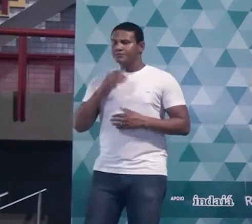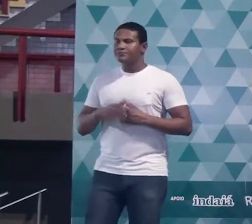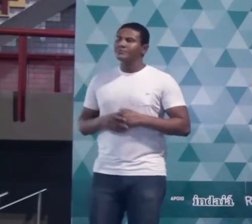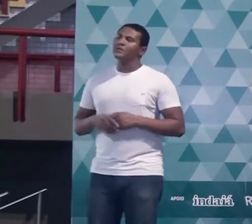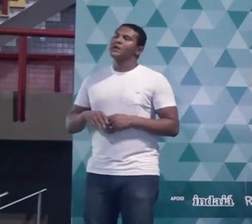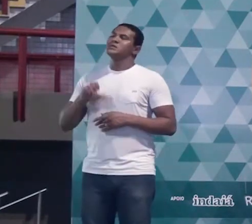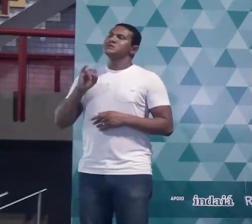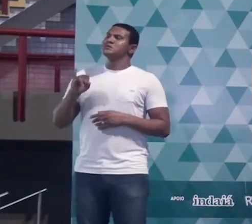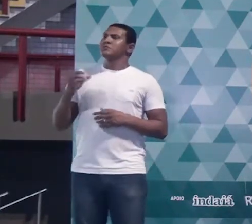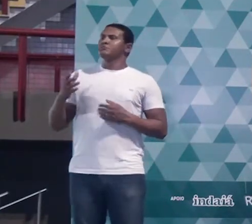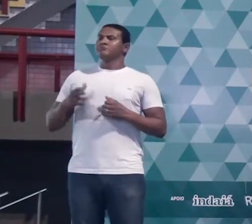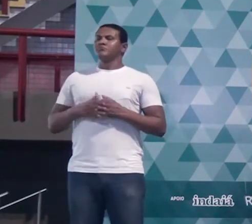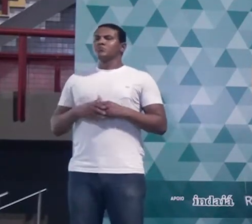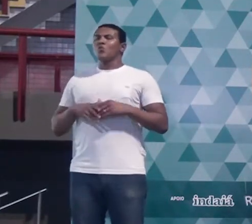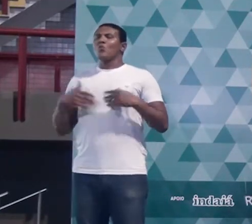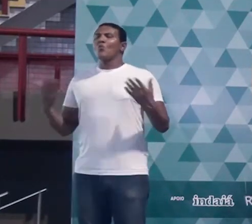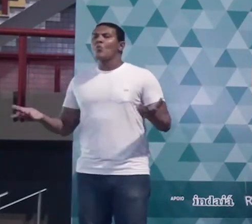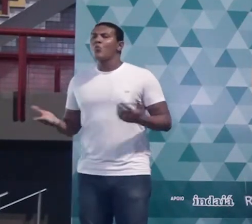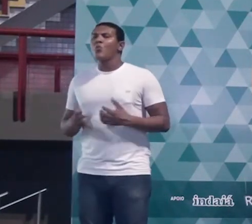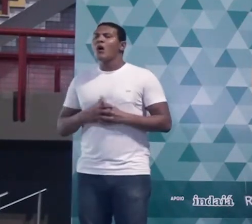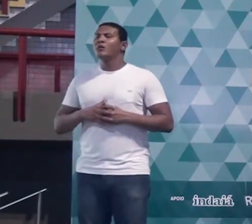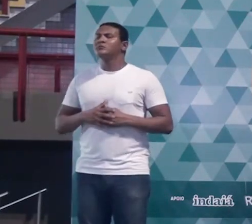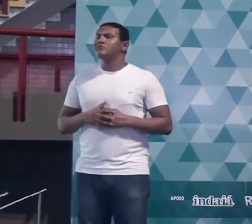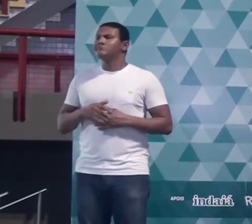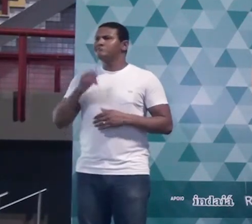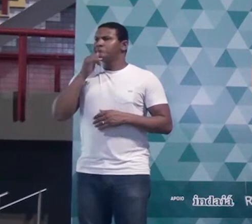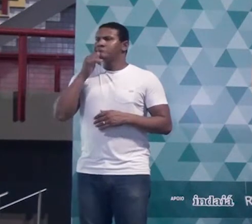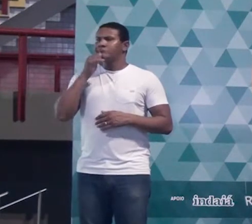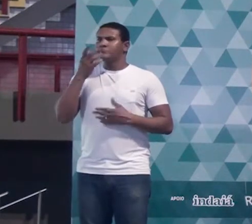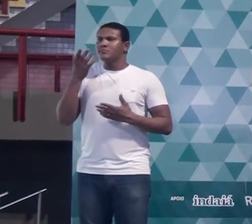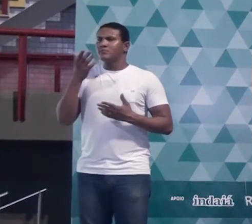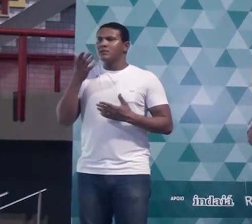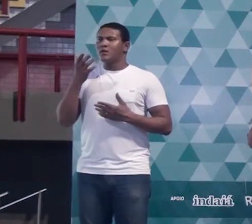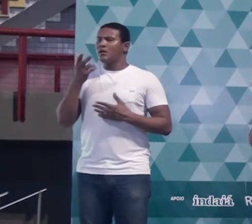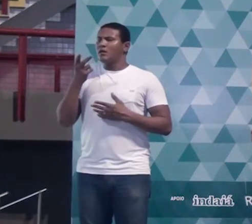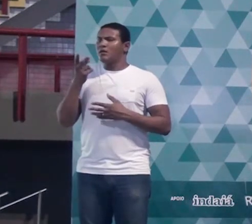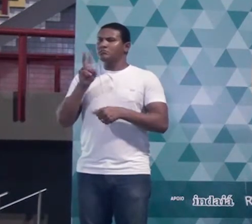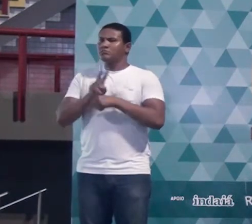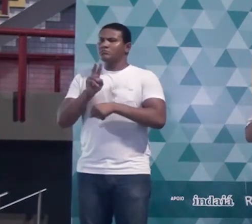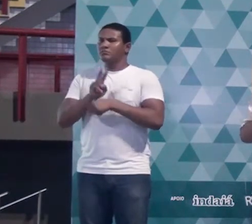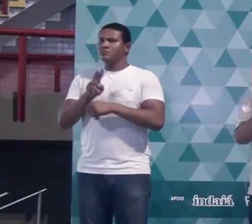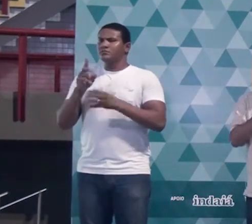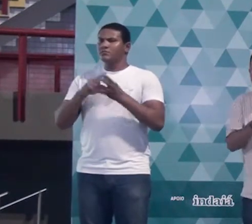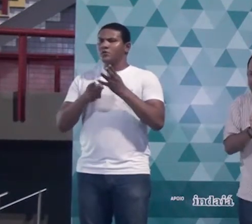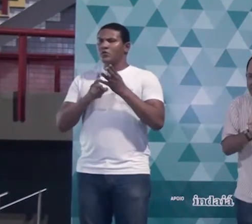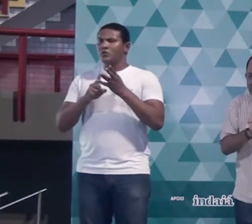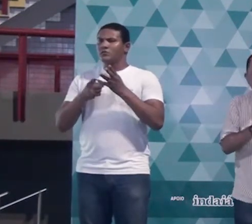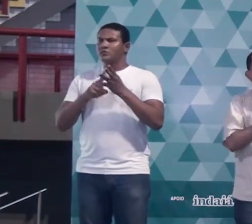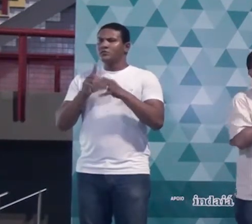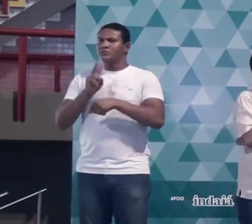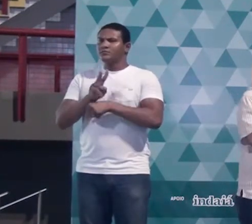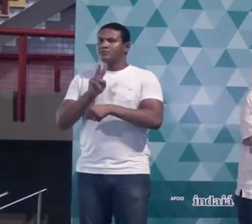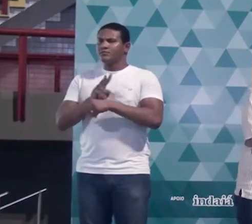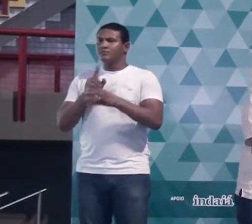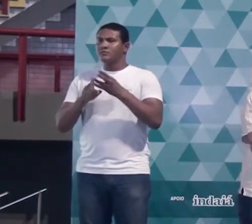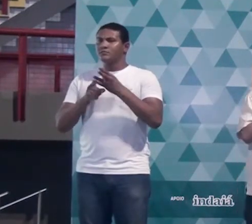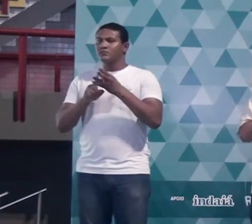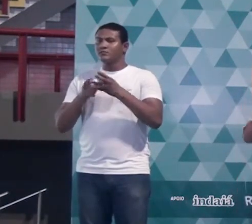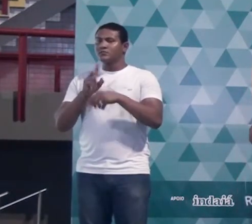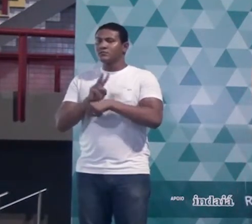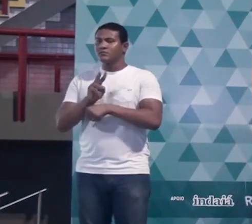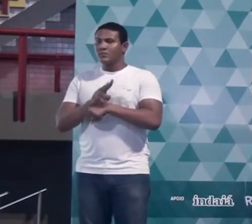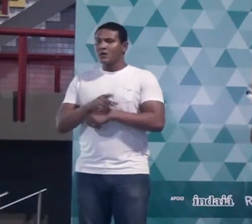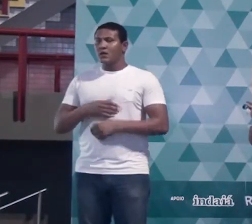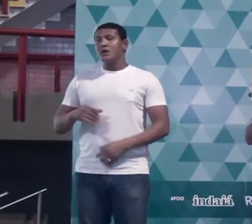quais são as semivogais? Aí você diz, as semivogais são I e U.